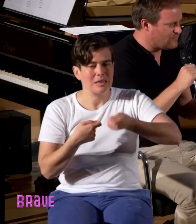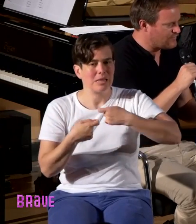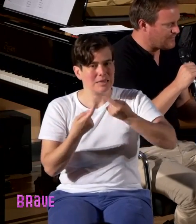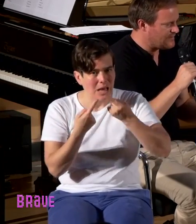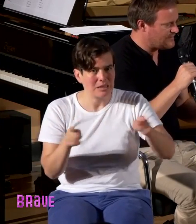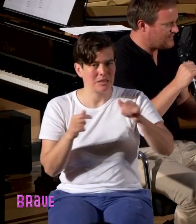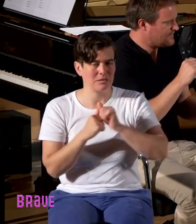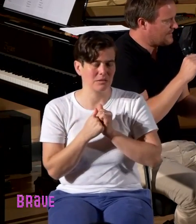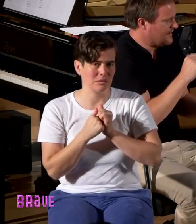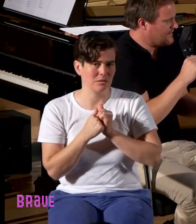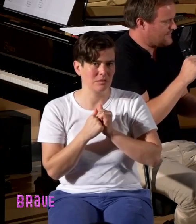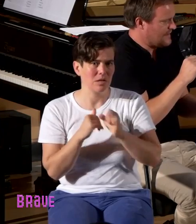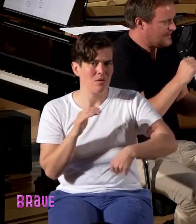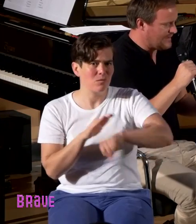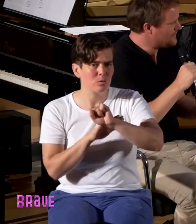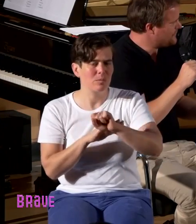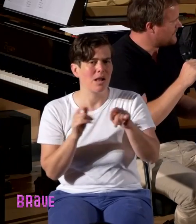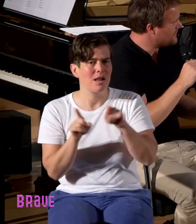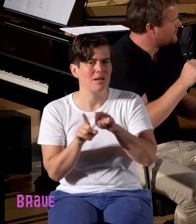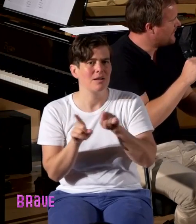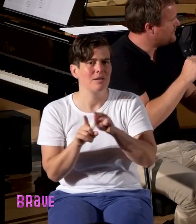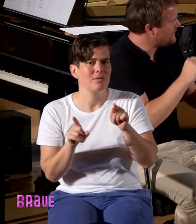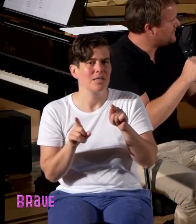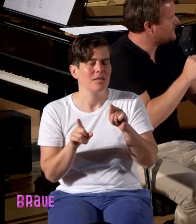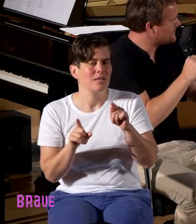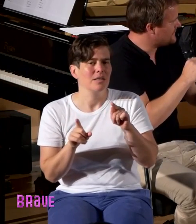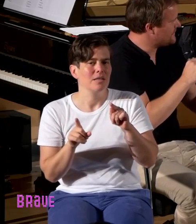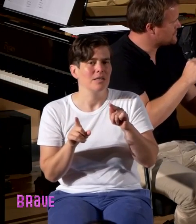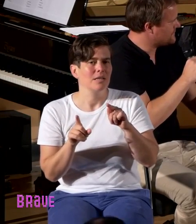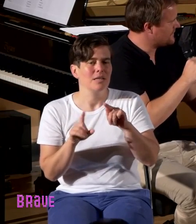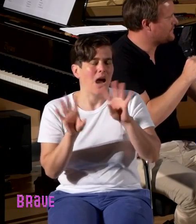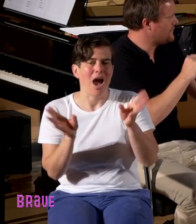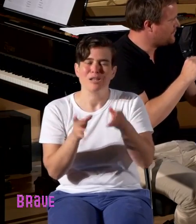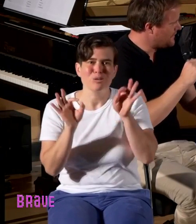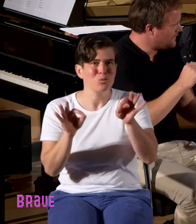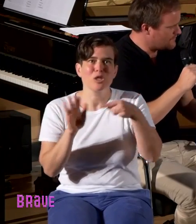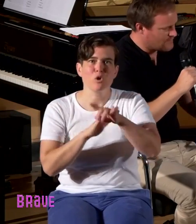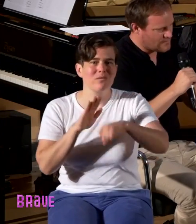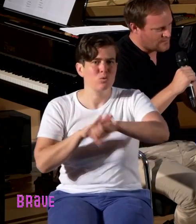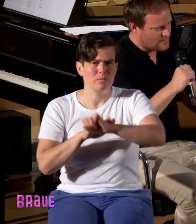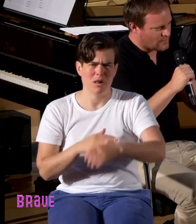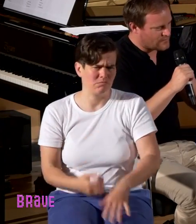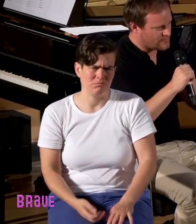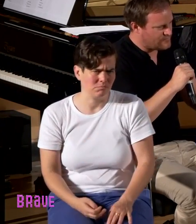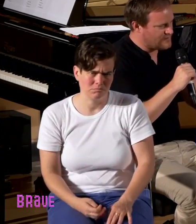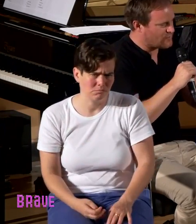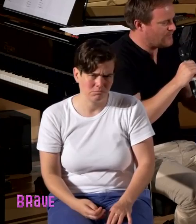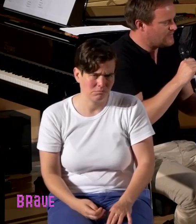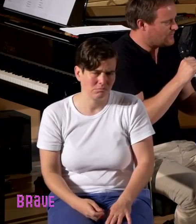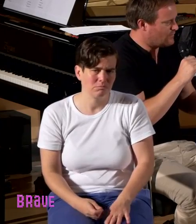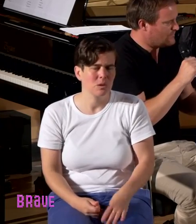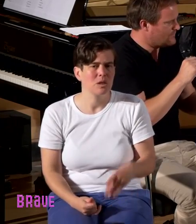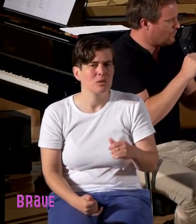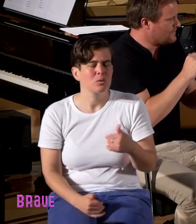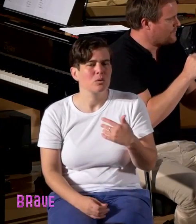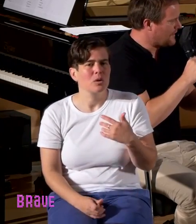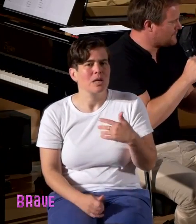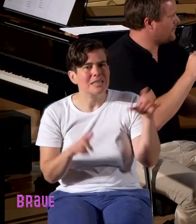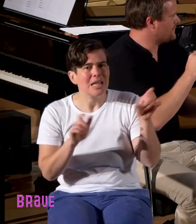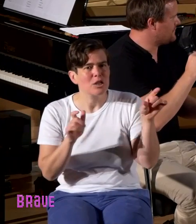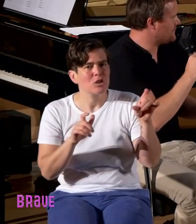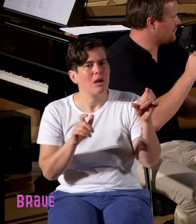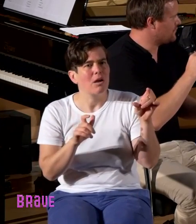der Fußball ist ja kein Allheilmittel. Es ist nur ein wichtiges gesellschaftliches Phänomen. Und wir können